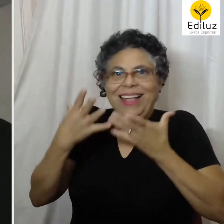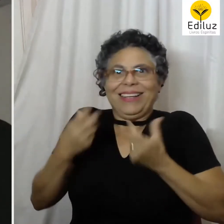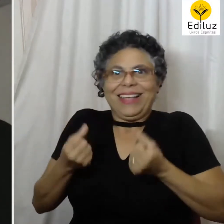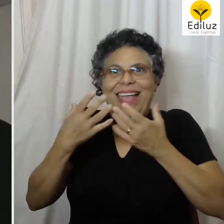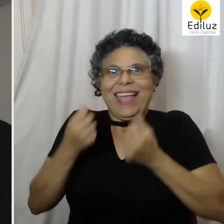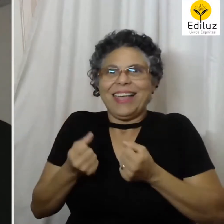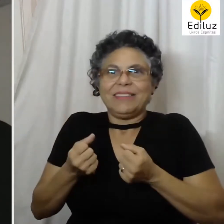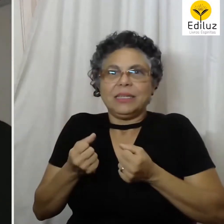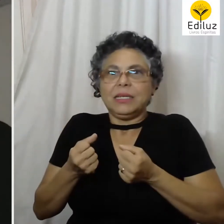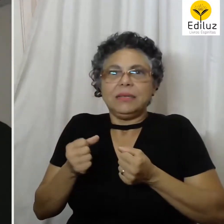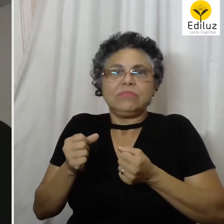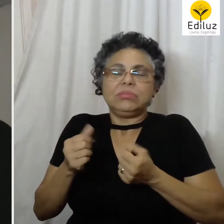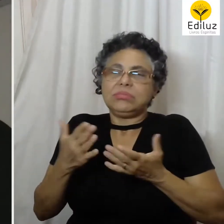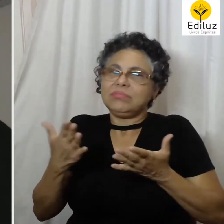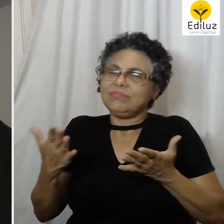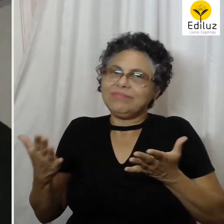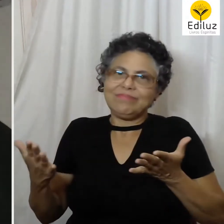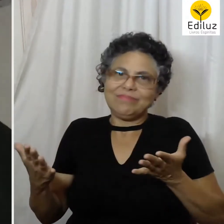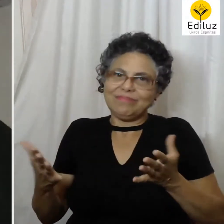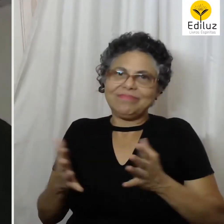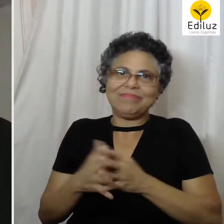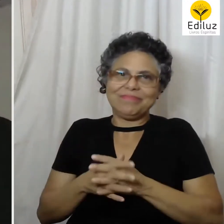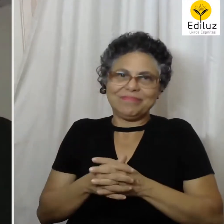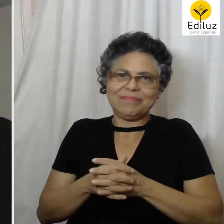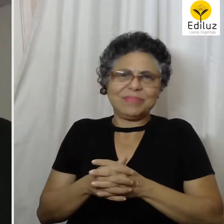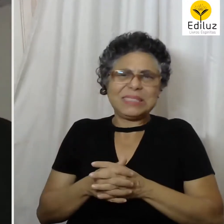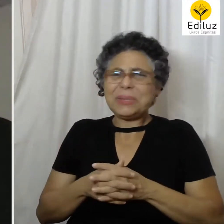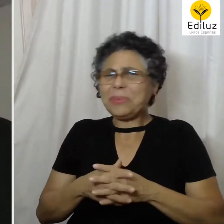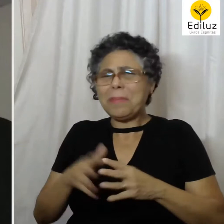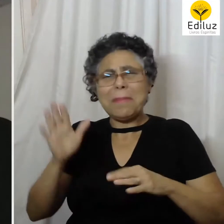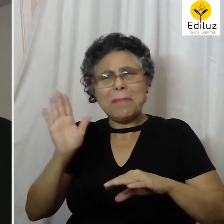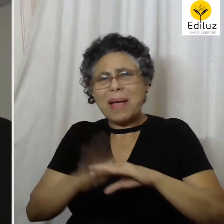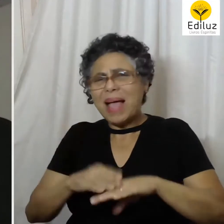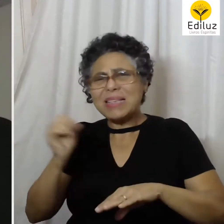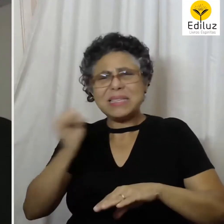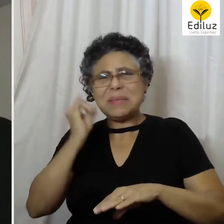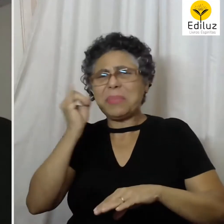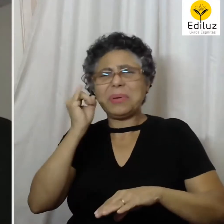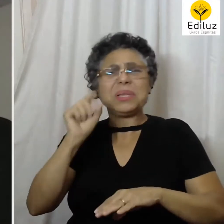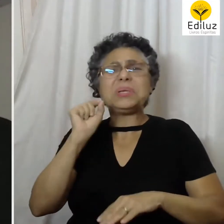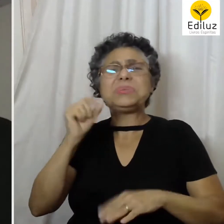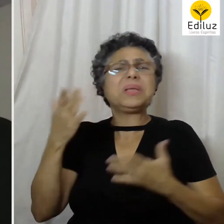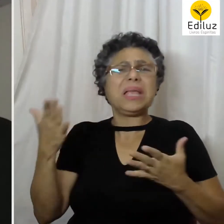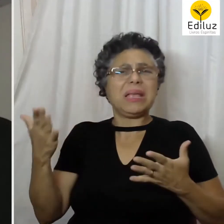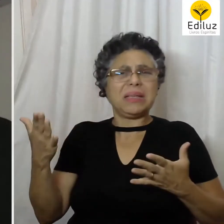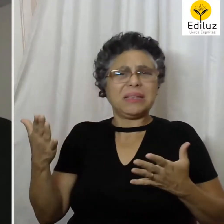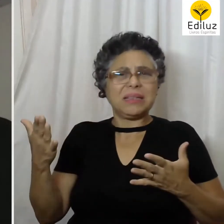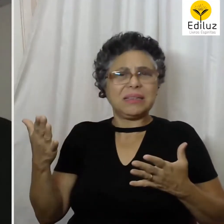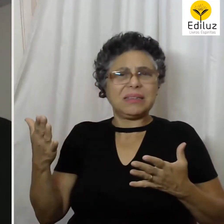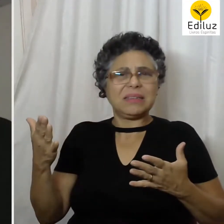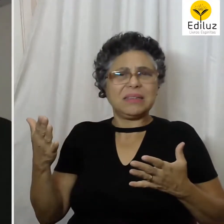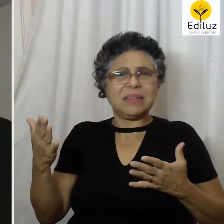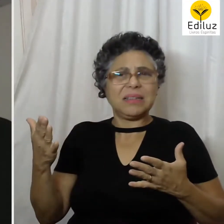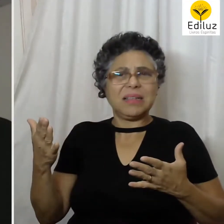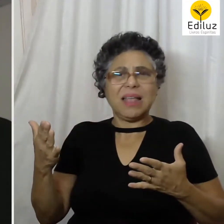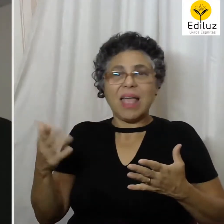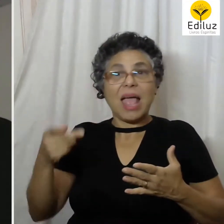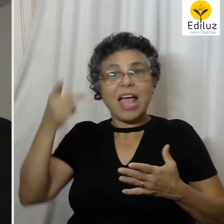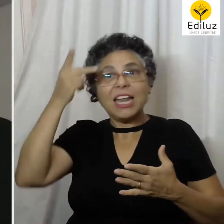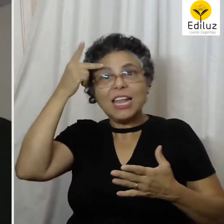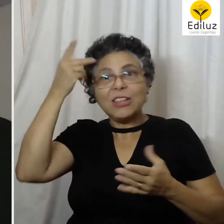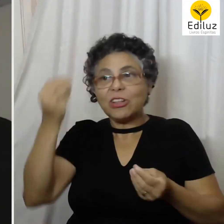muitas vezes. Não nos importa saber, até porque a natureza